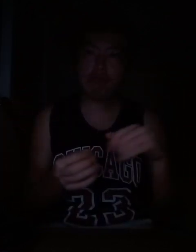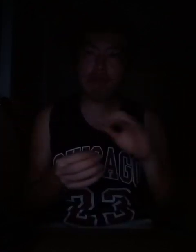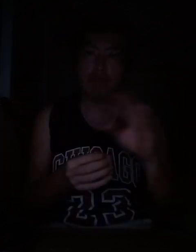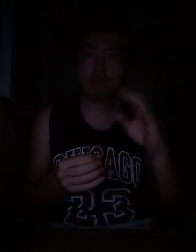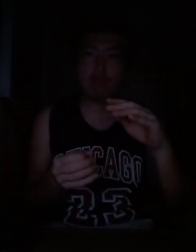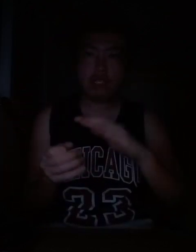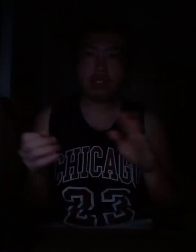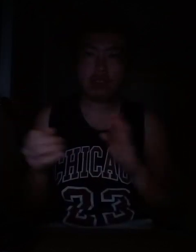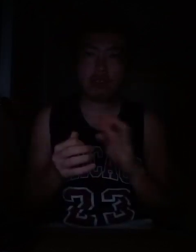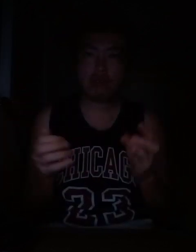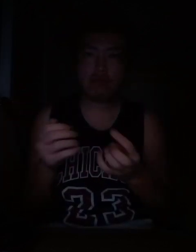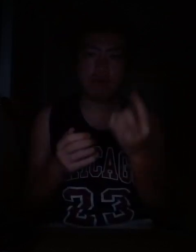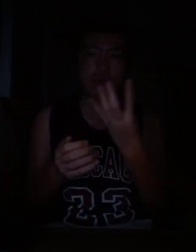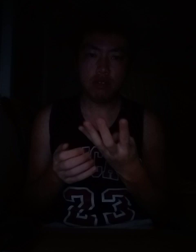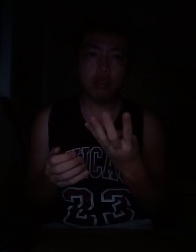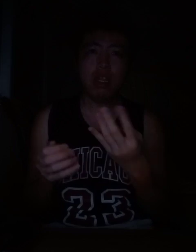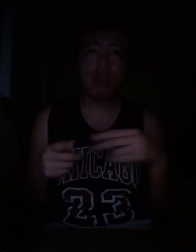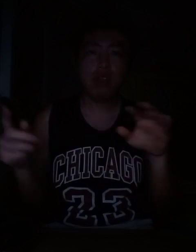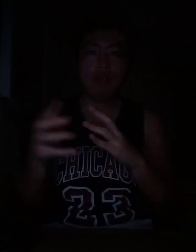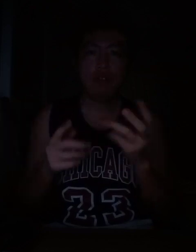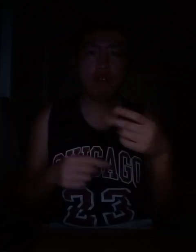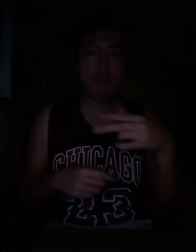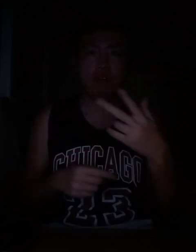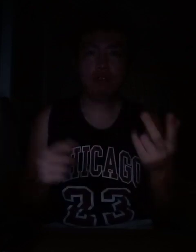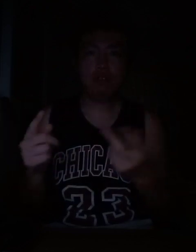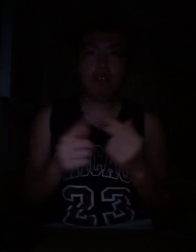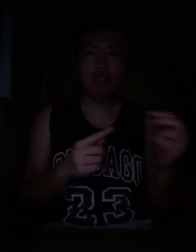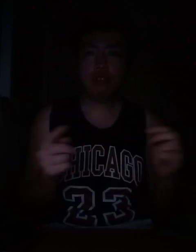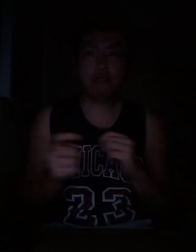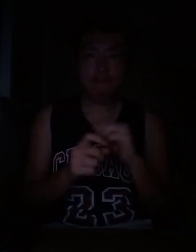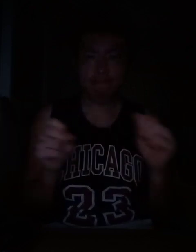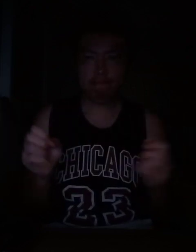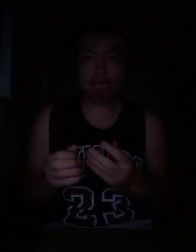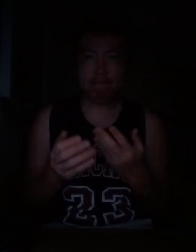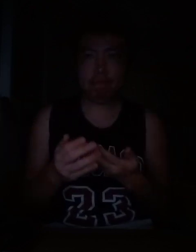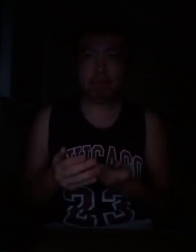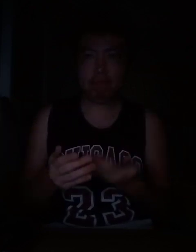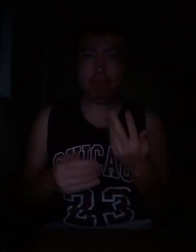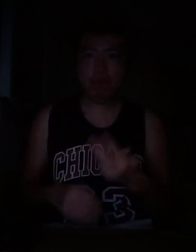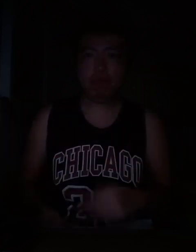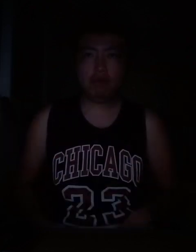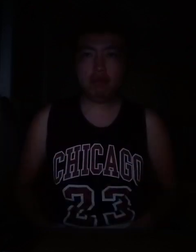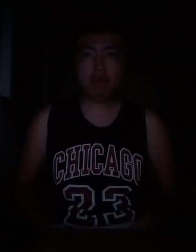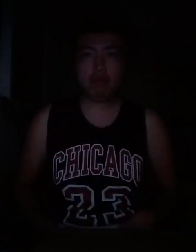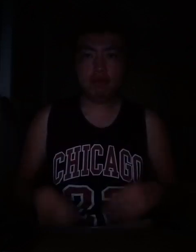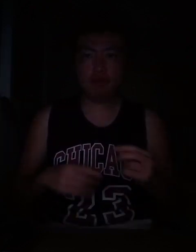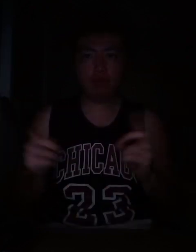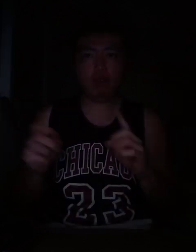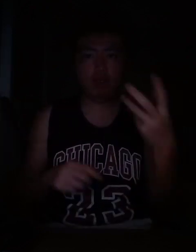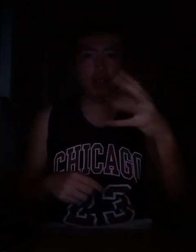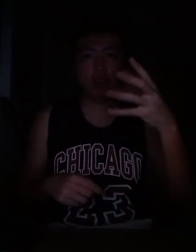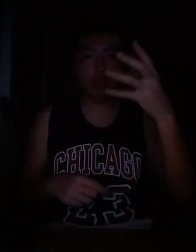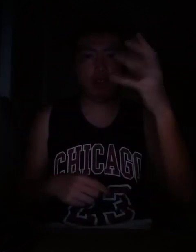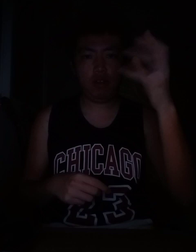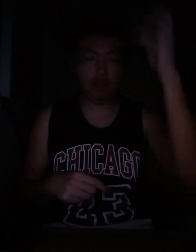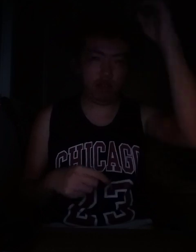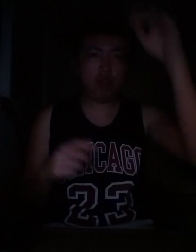최대 400mm, 북부 지역에도 300mm의 비가 내릴 것으로 예상했습니다. 태풍 카누는 많은 비를 몰고 오는 게